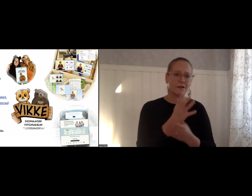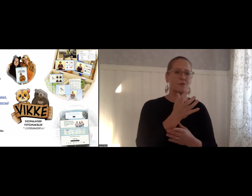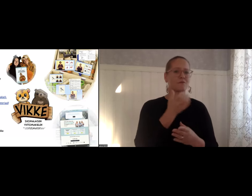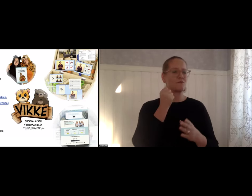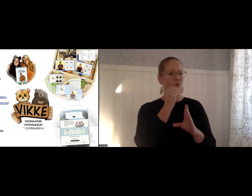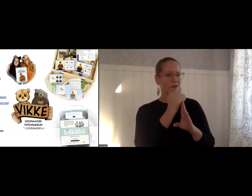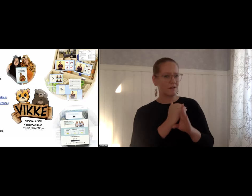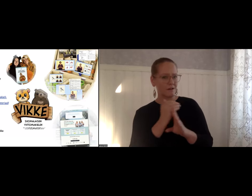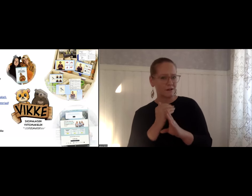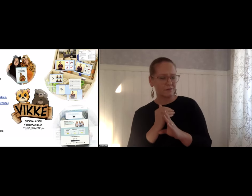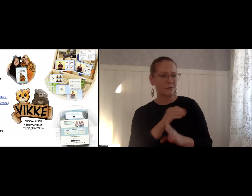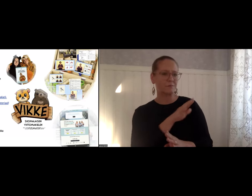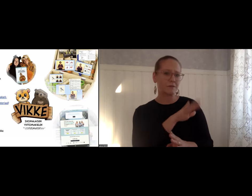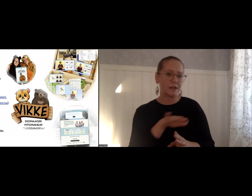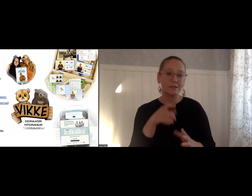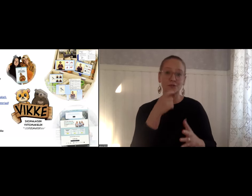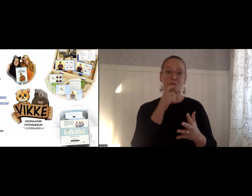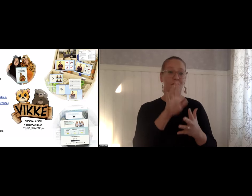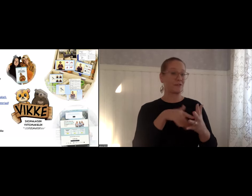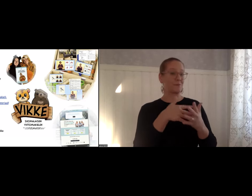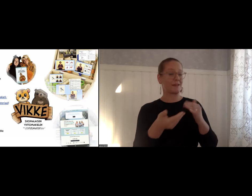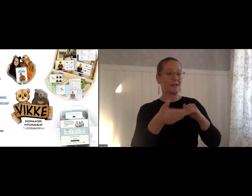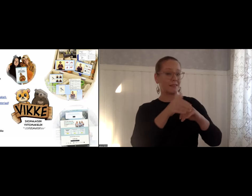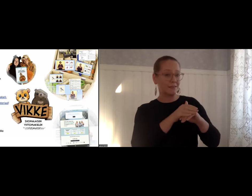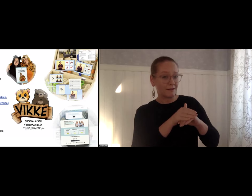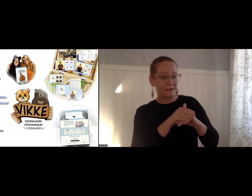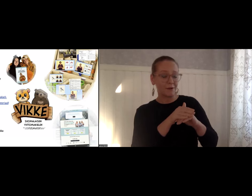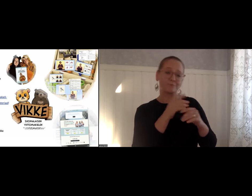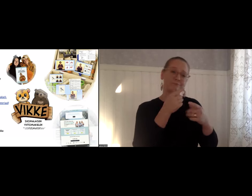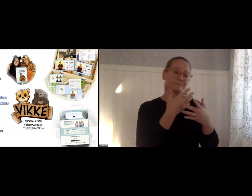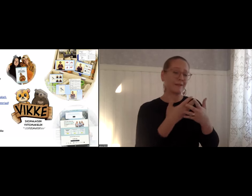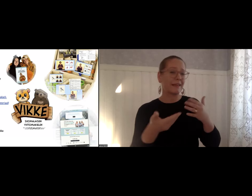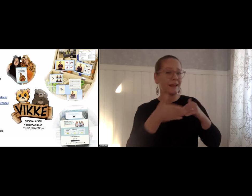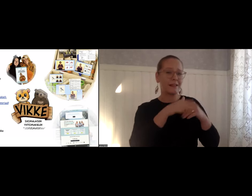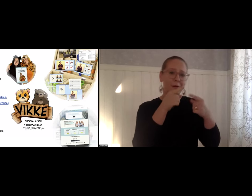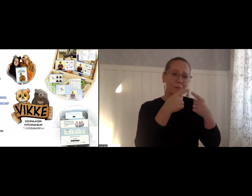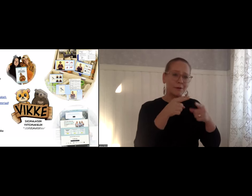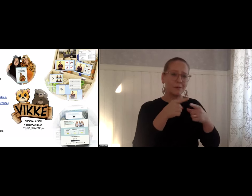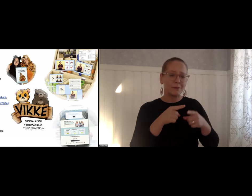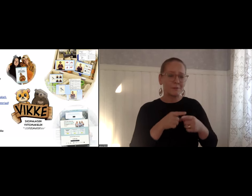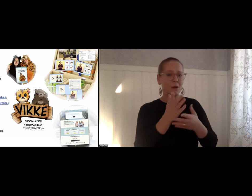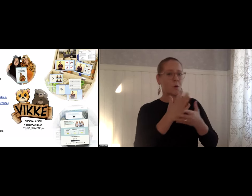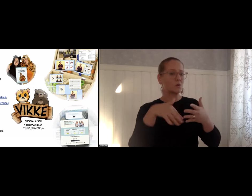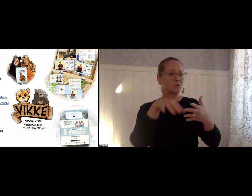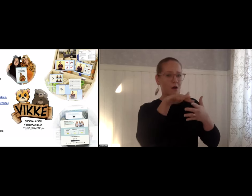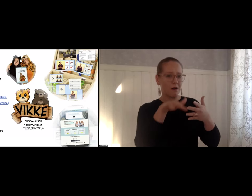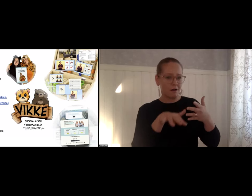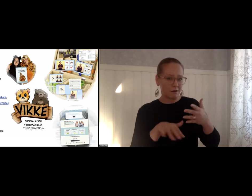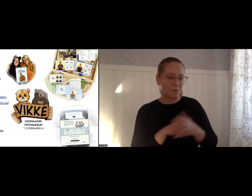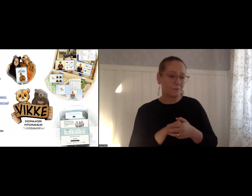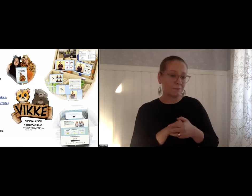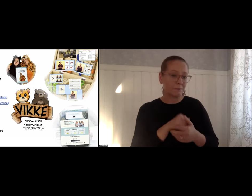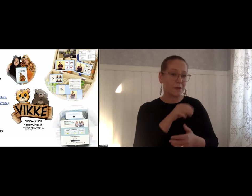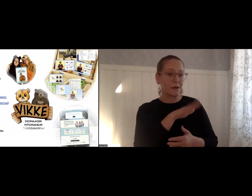erilaista arviointimateriaalia. Näiden materiaalien kautta voidaan arvioida lasten suomalaisen viittomakielen